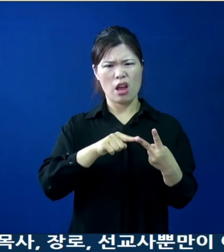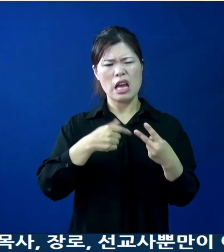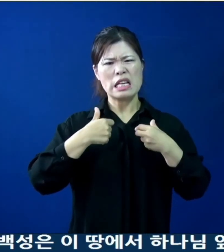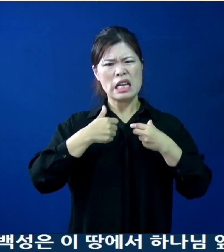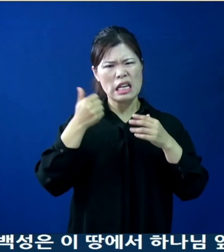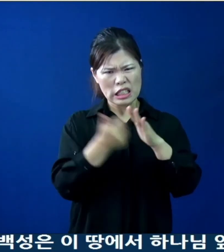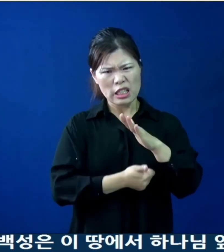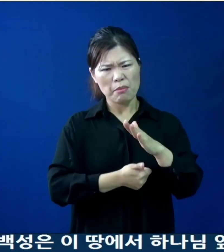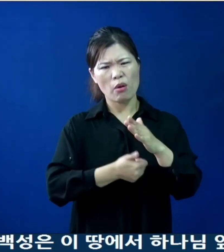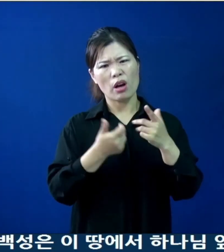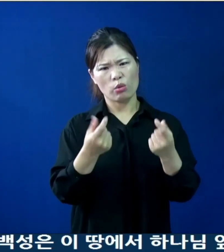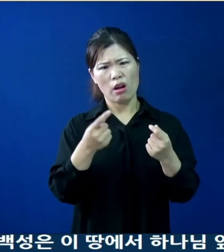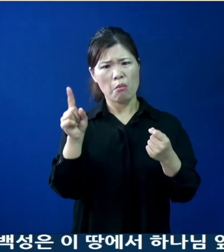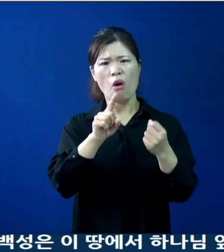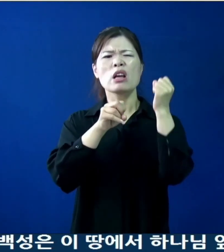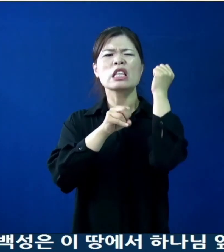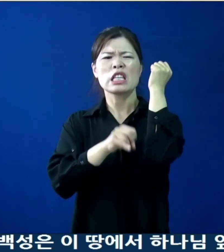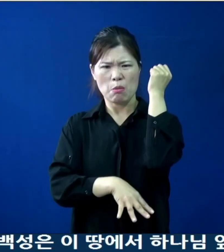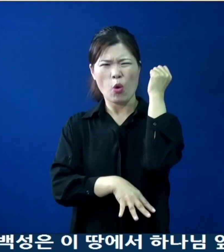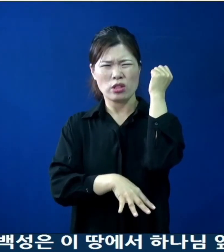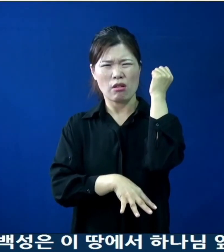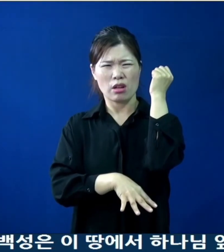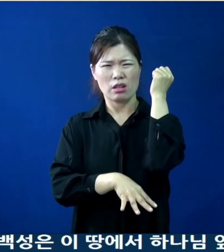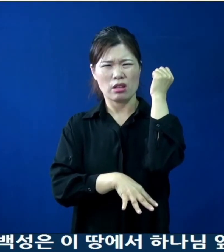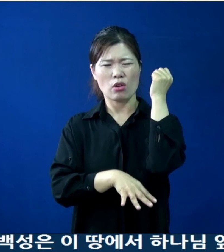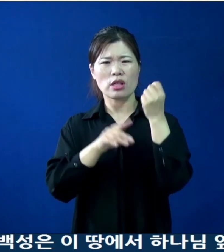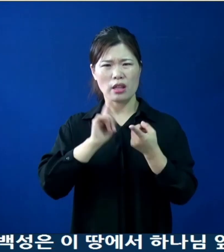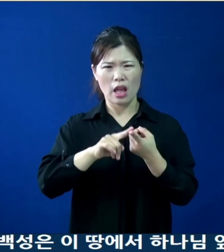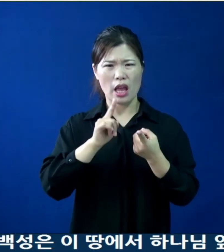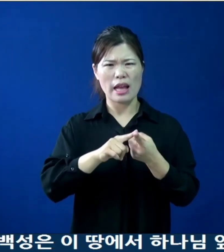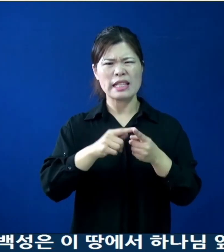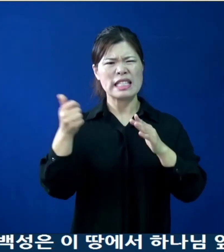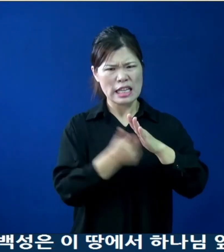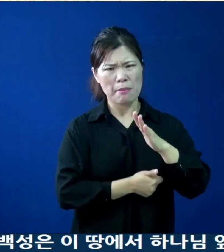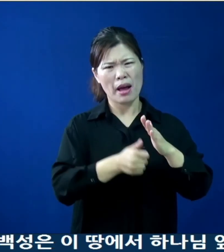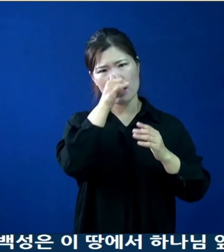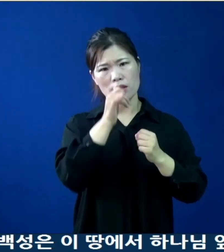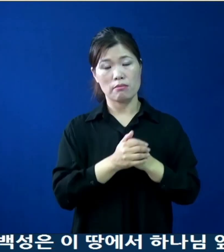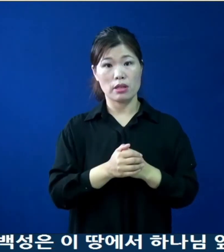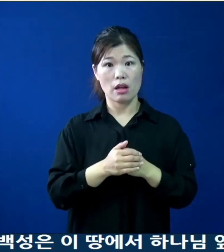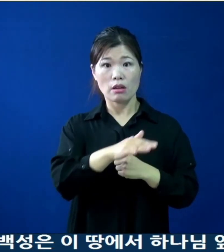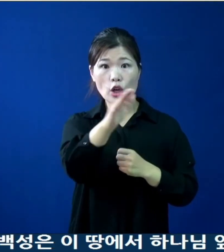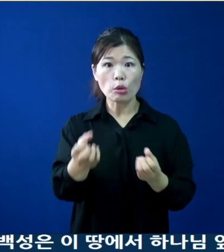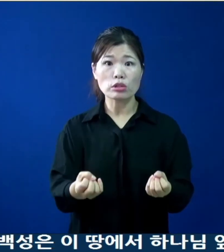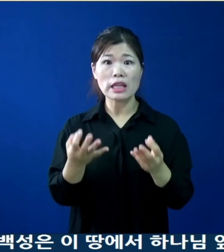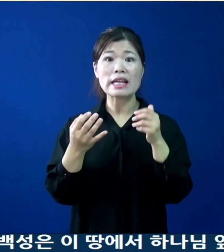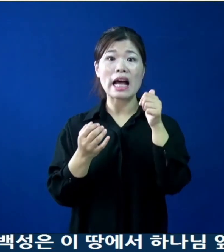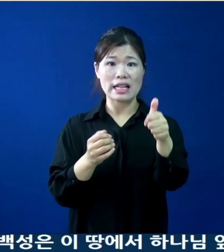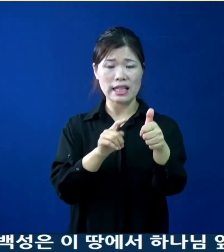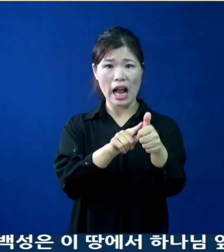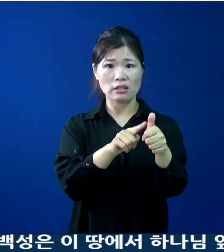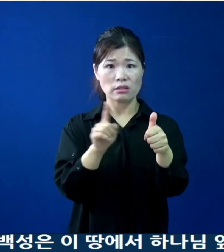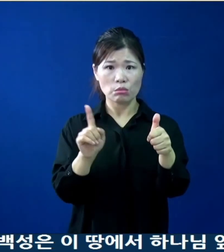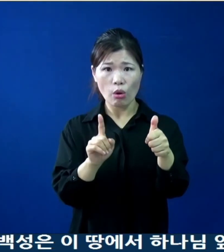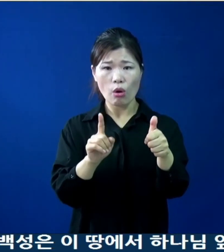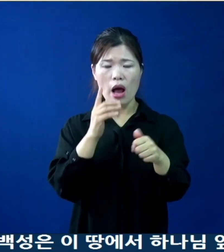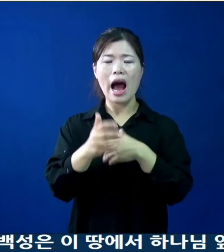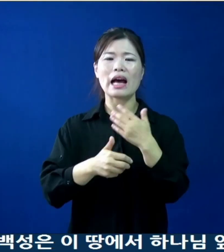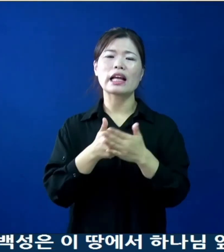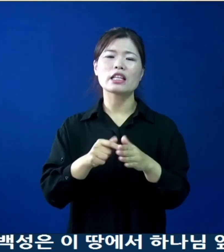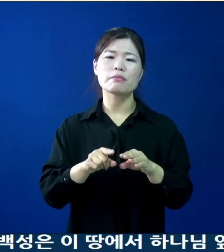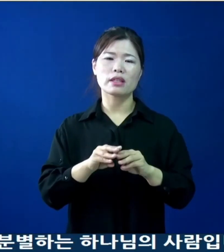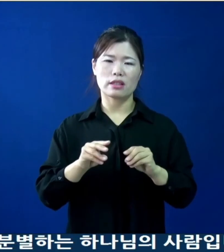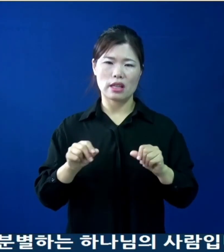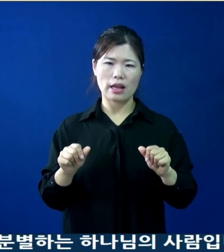기본적인 일에 대한 실패였습니다. 제사장은 하나님이 이 땅에서